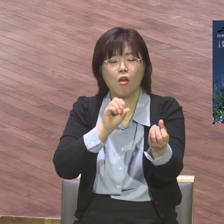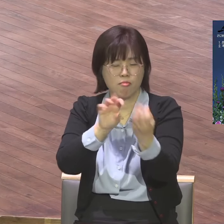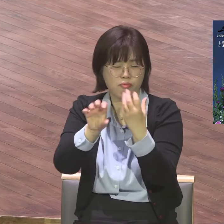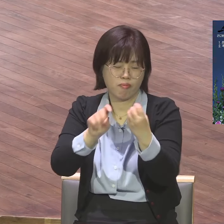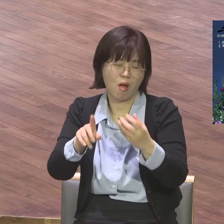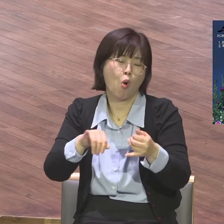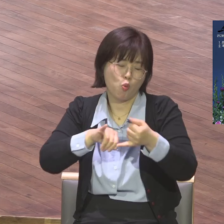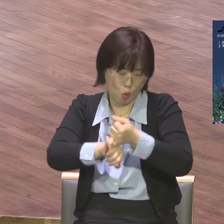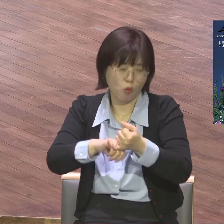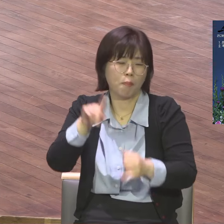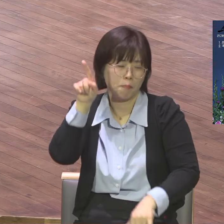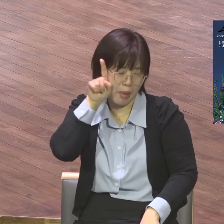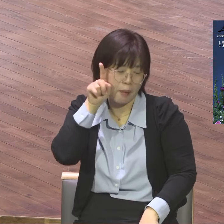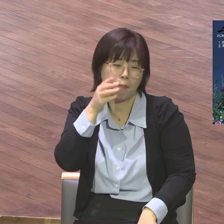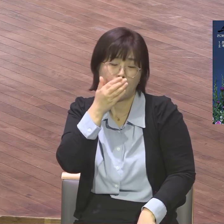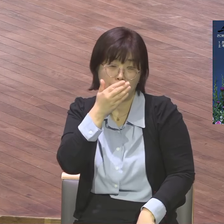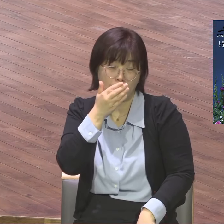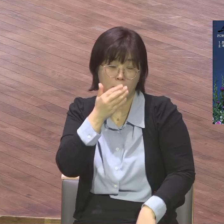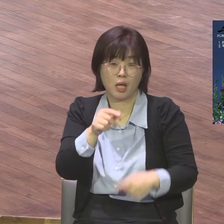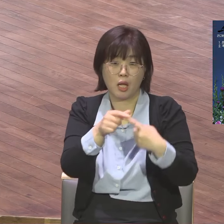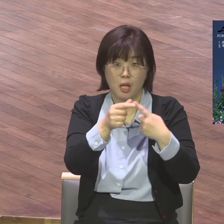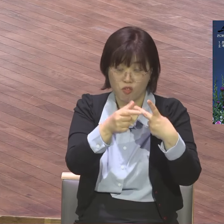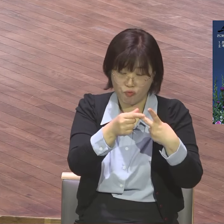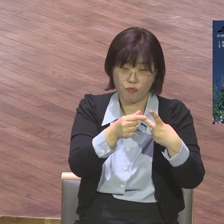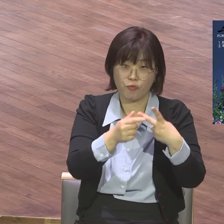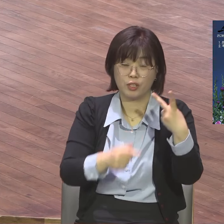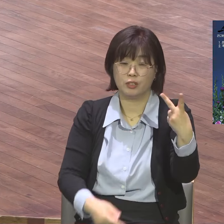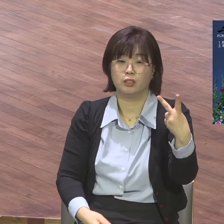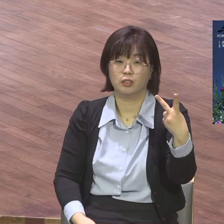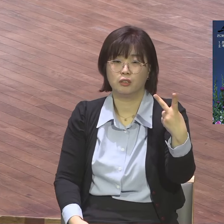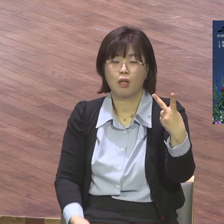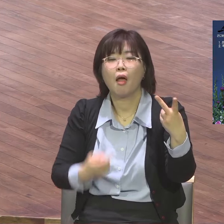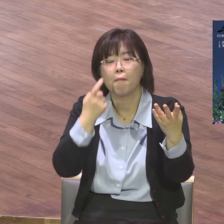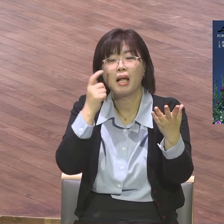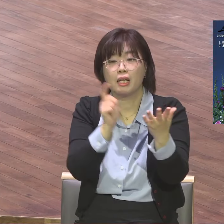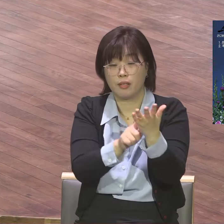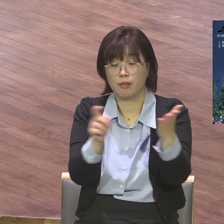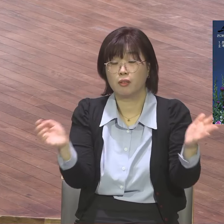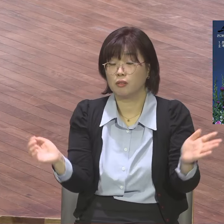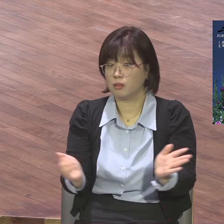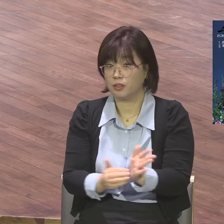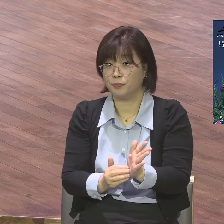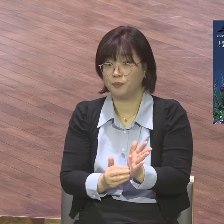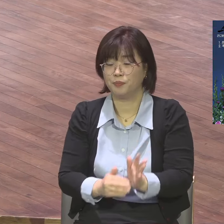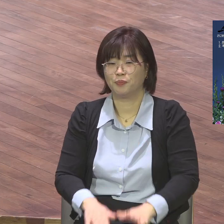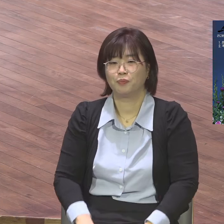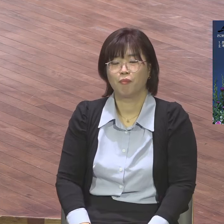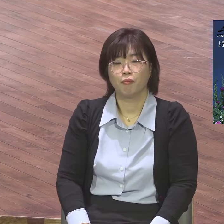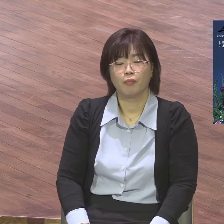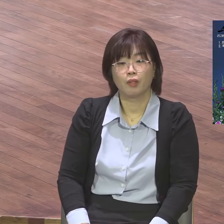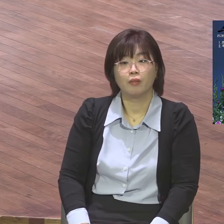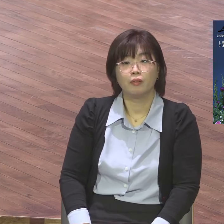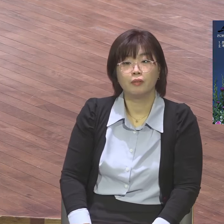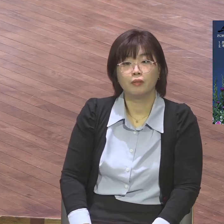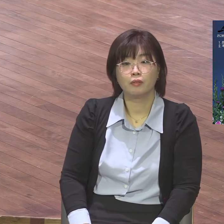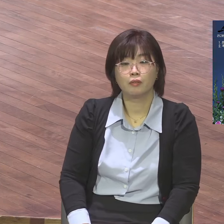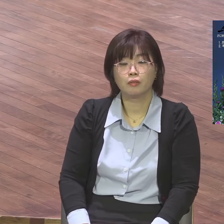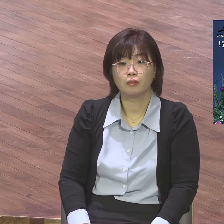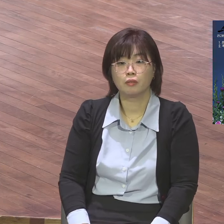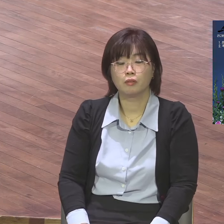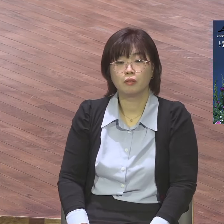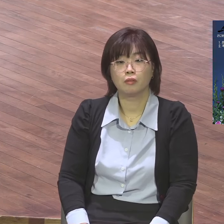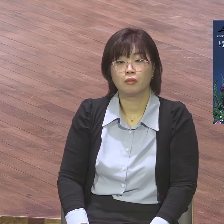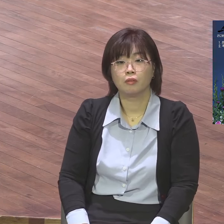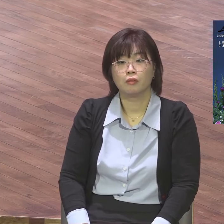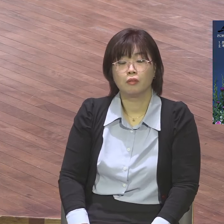돼요. 우리가 말씀 중심의 언약적 삶을 살아야 하는 당연성, 필연성, 절대성이 여기에 있는 것입니다.